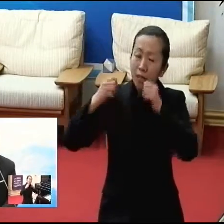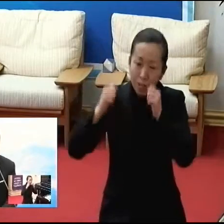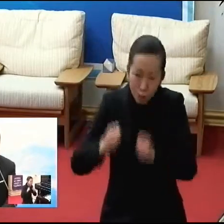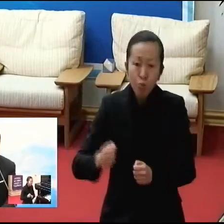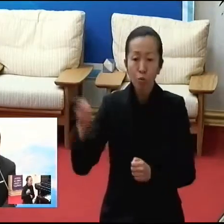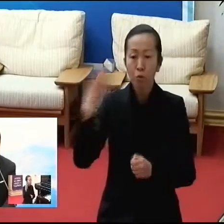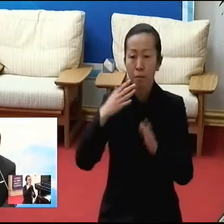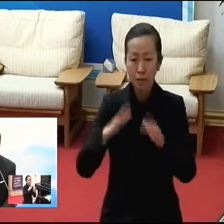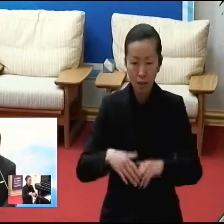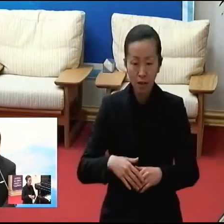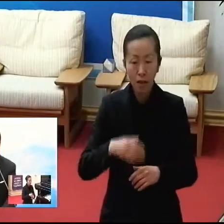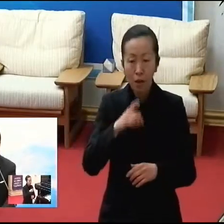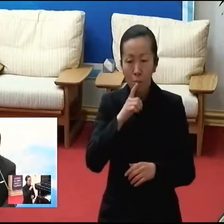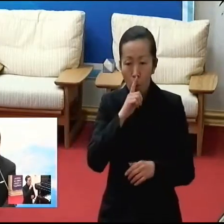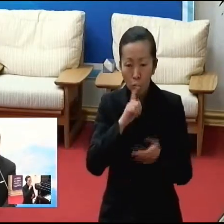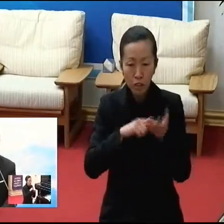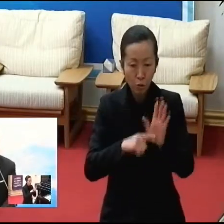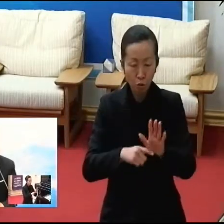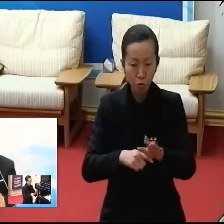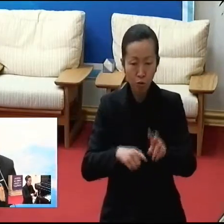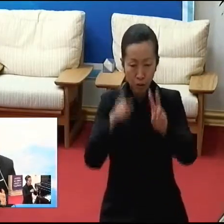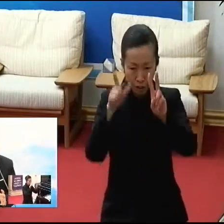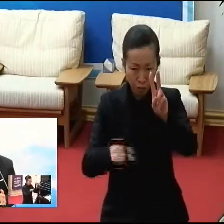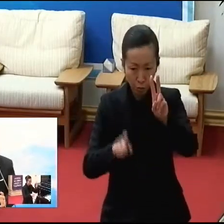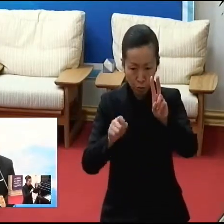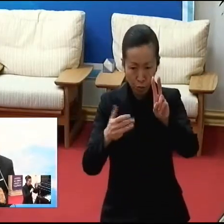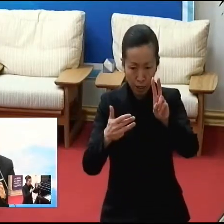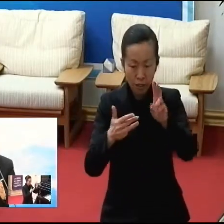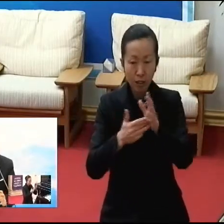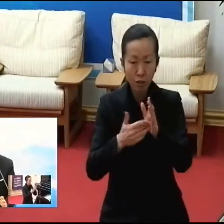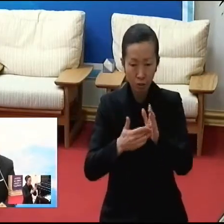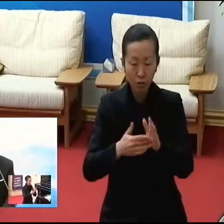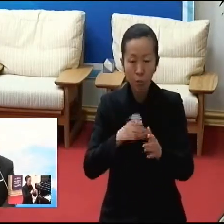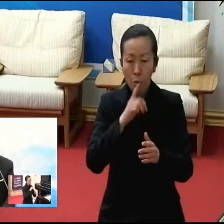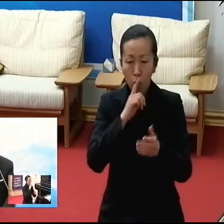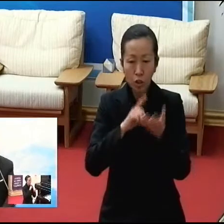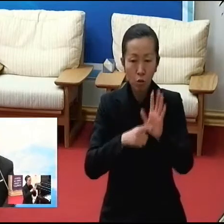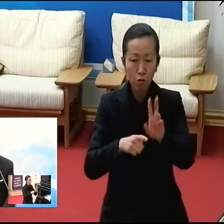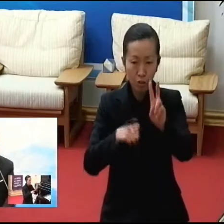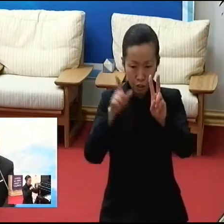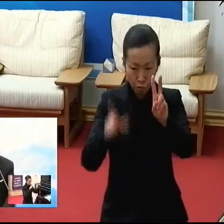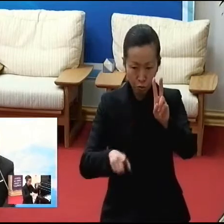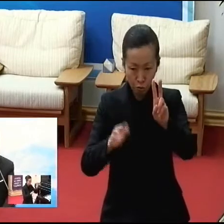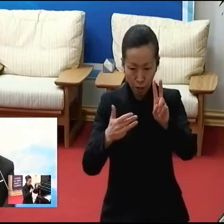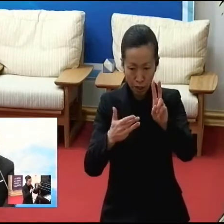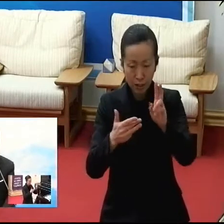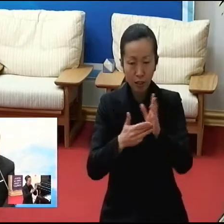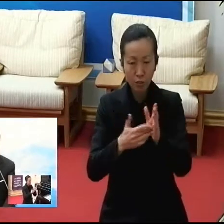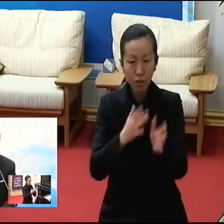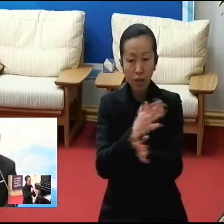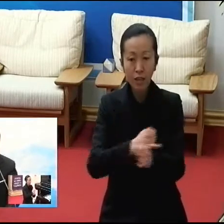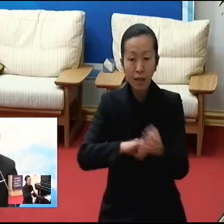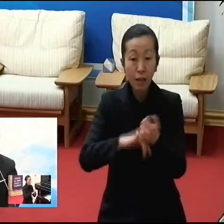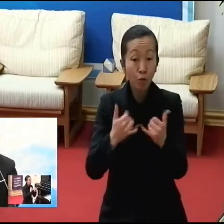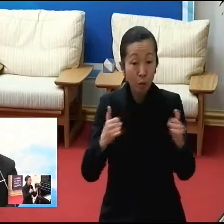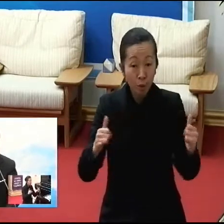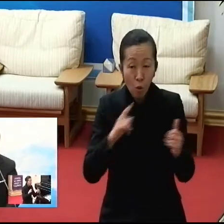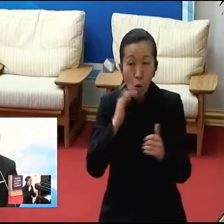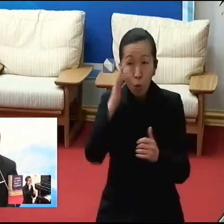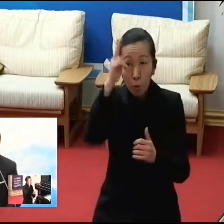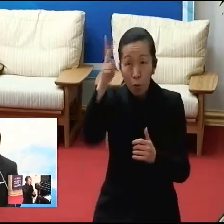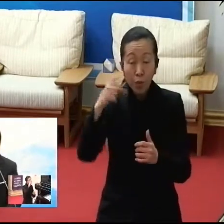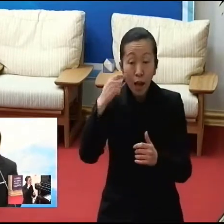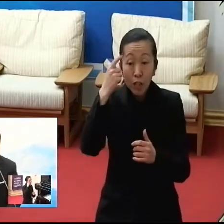18절에는 黙示録2の18節は、 언약의 백성들을 불꽃 같은 눈동자로 지키신다 그랬습니다. 契約の民を炎の